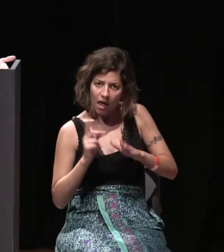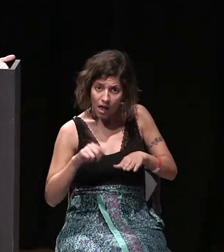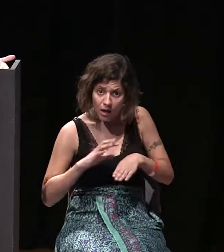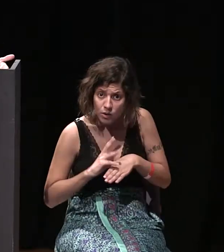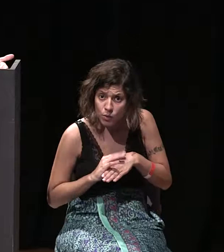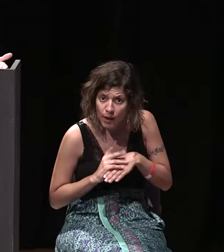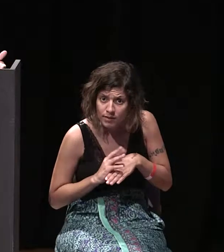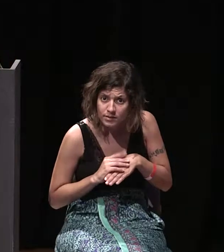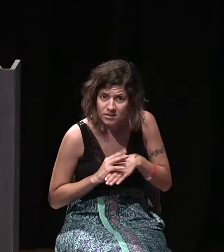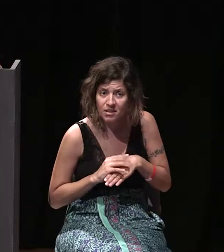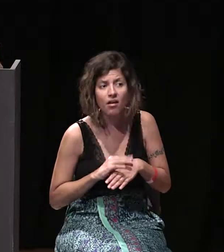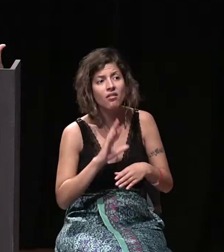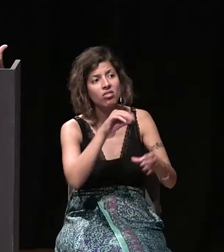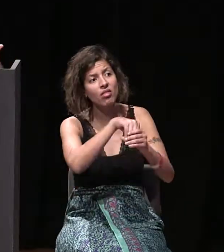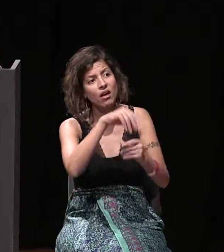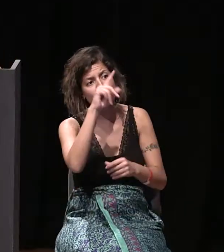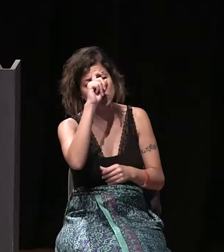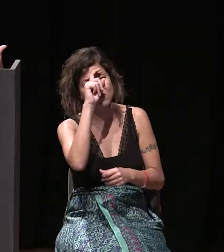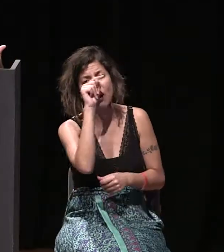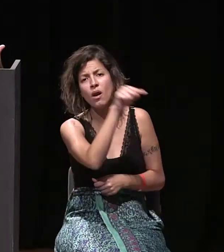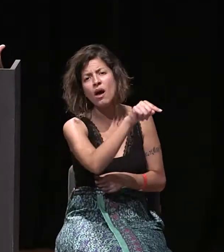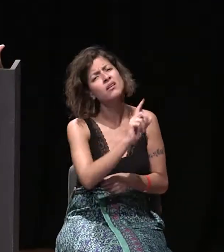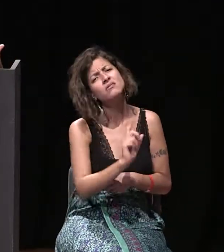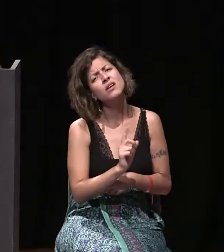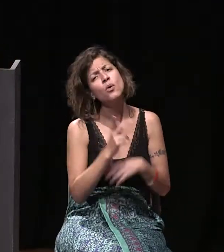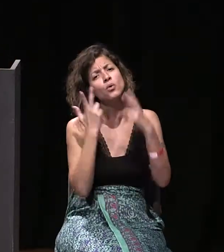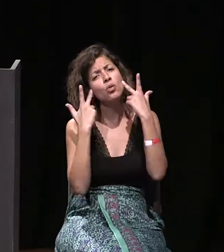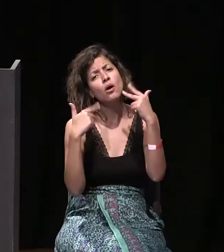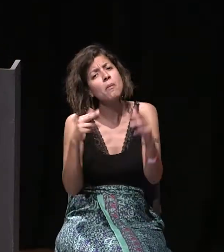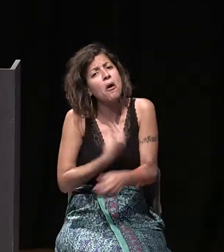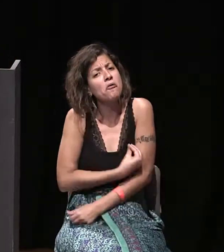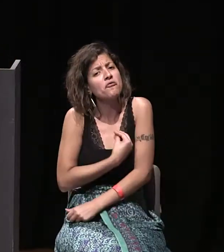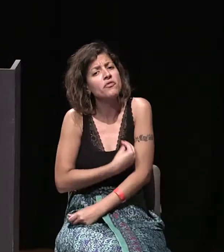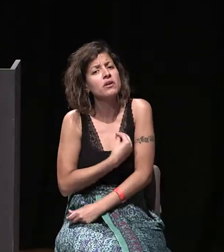ser vista num hospital, mas como uma condição da vida, né?